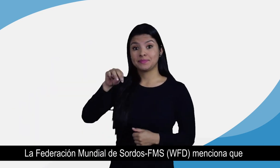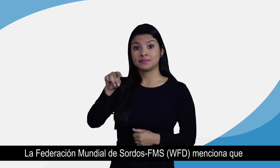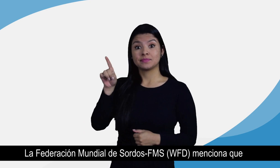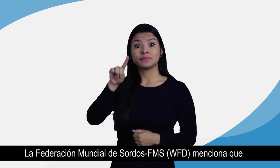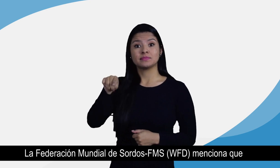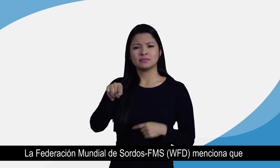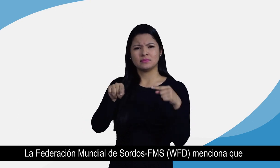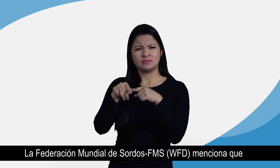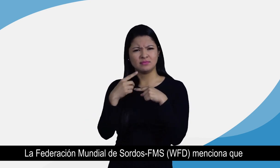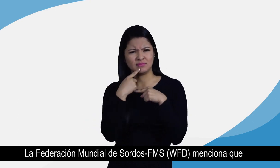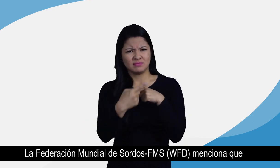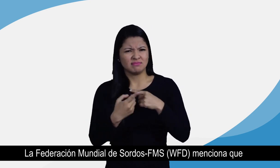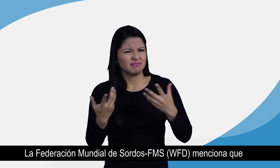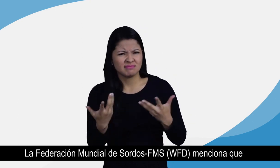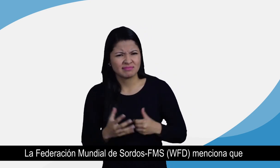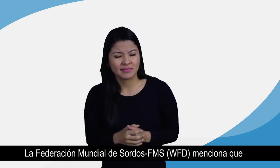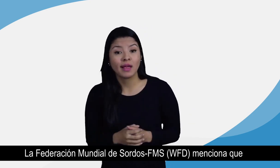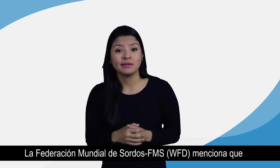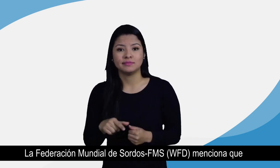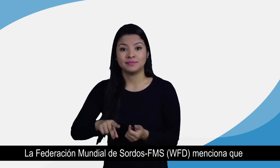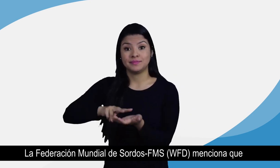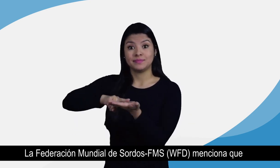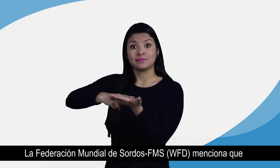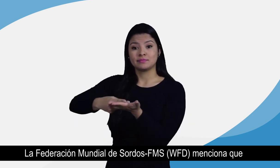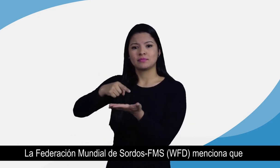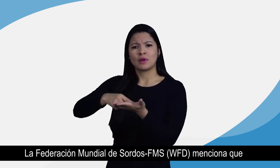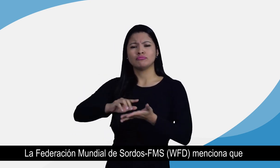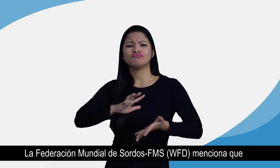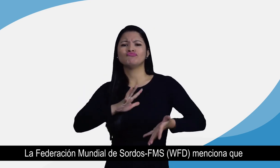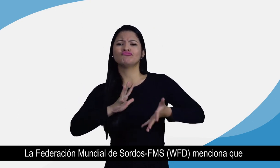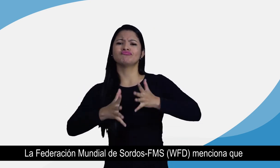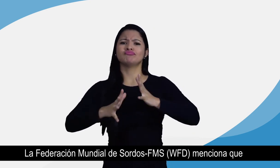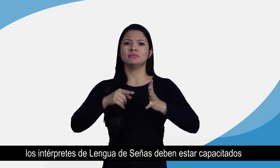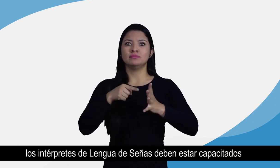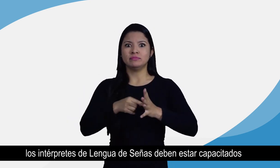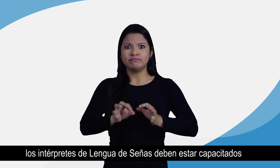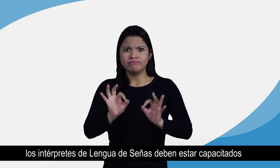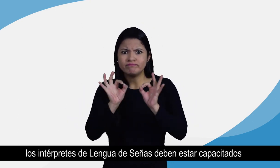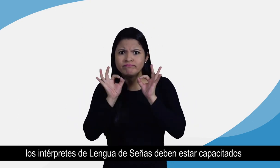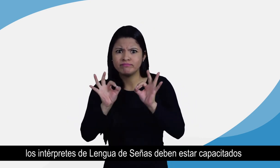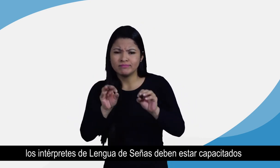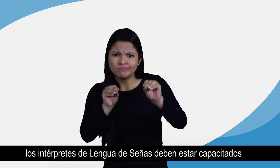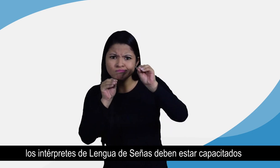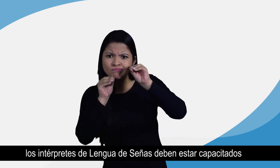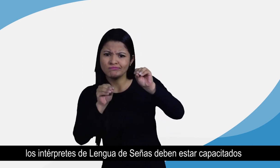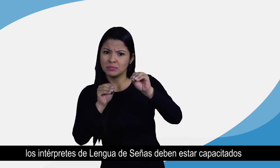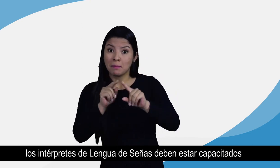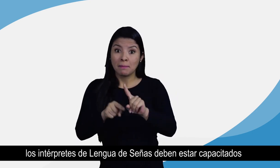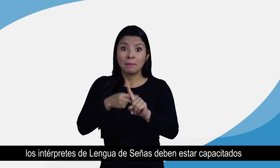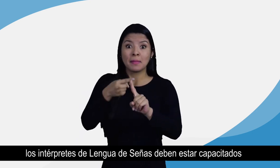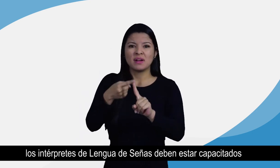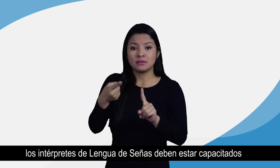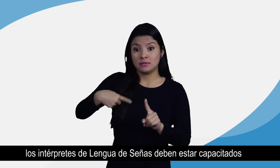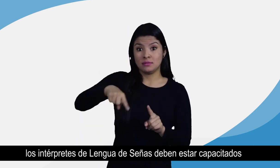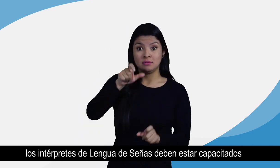La Federación Mundial de Sordos, FMS, WFD, menciona que los intérpretes de lengua de señas deben estar